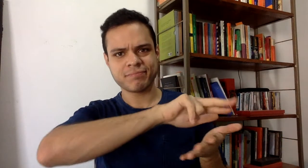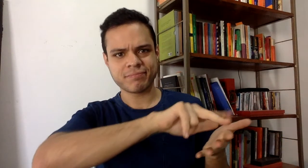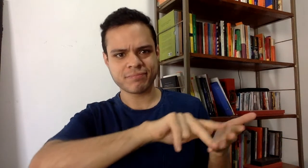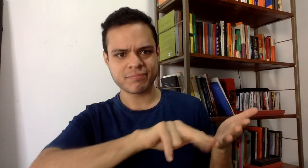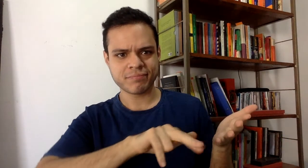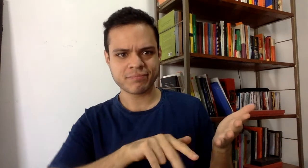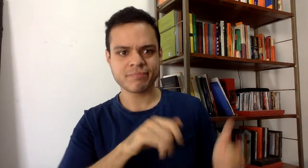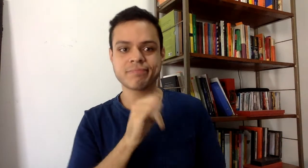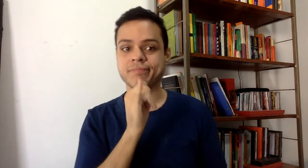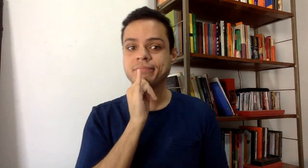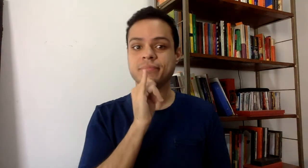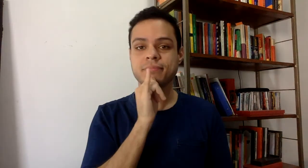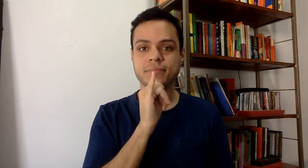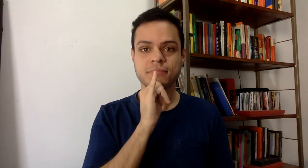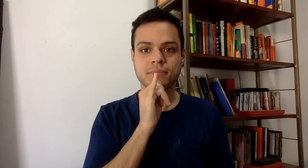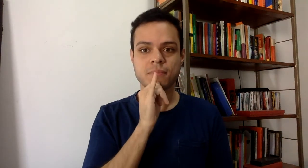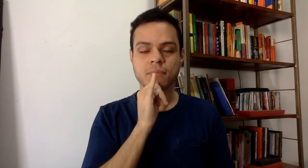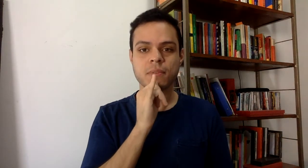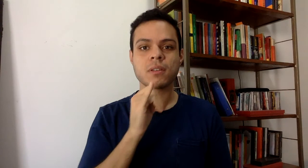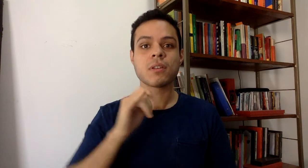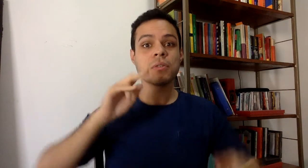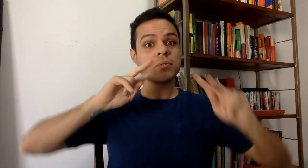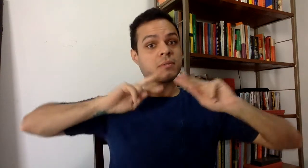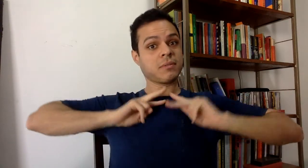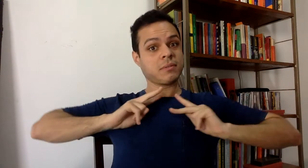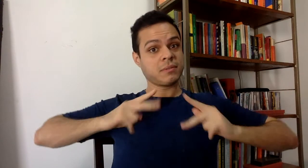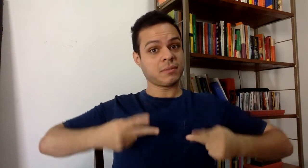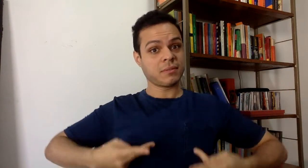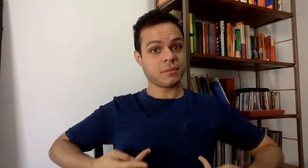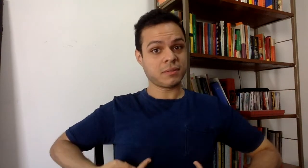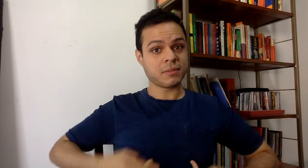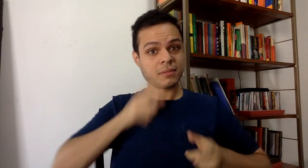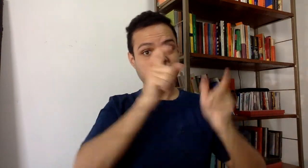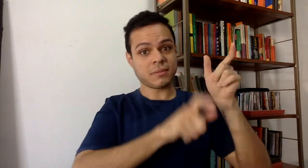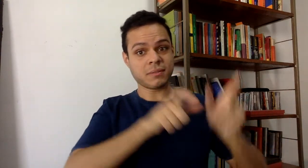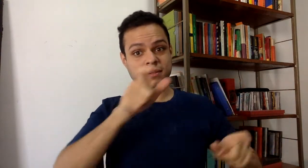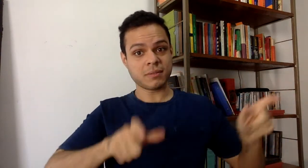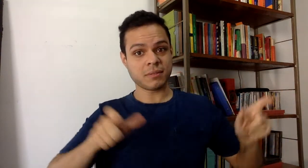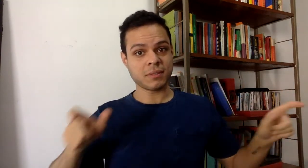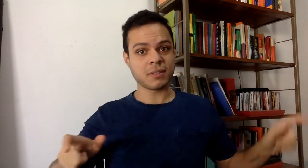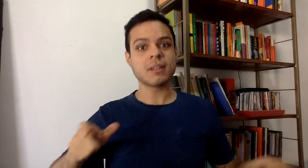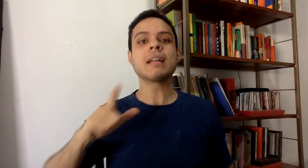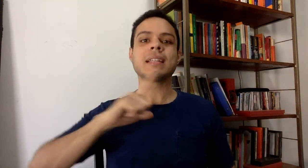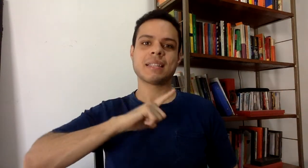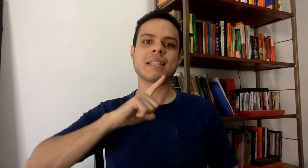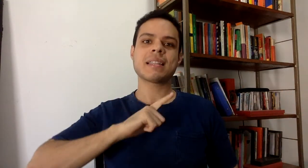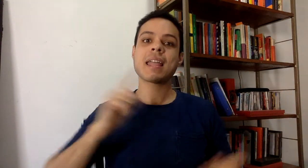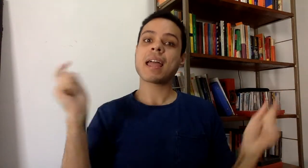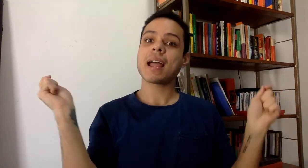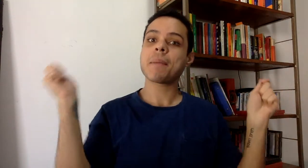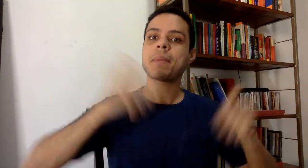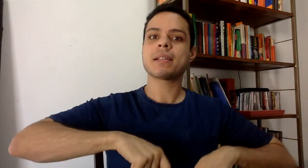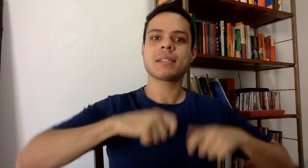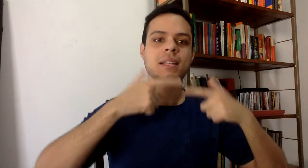tem diversos significados. A linguagem pode significar a própria capacidade